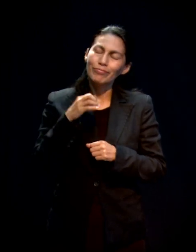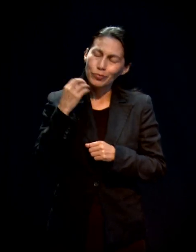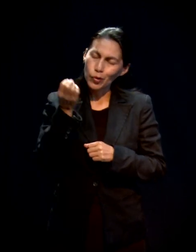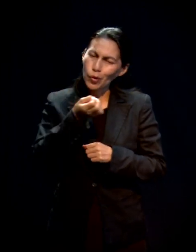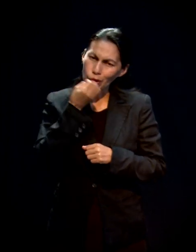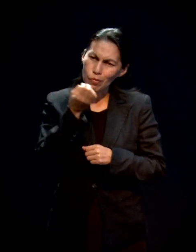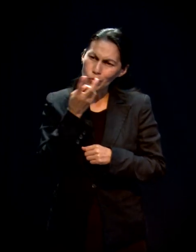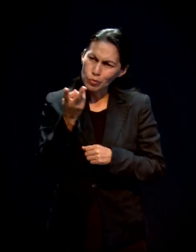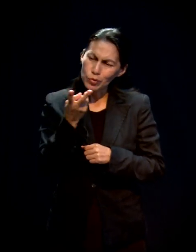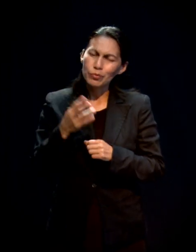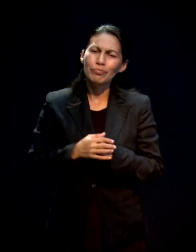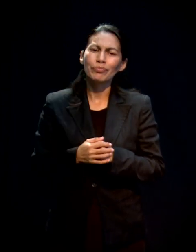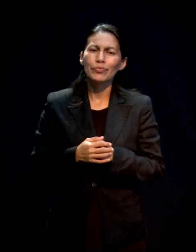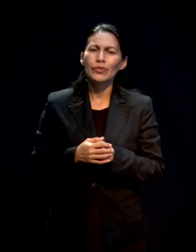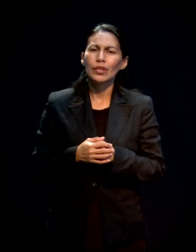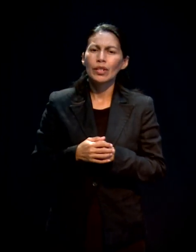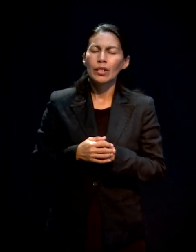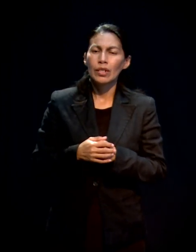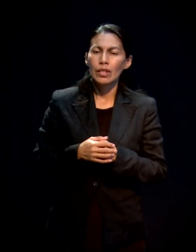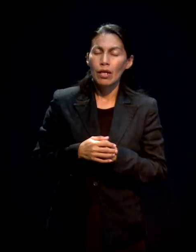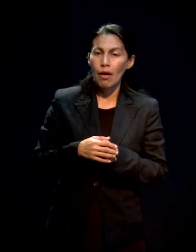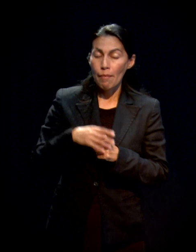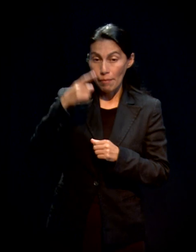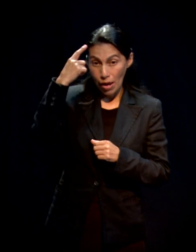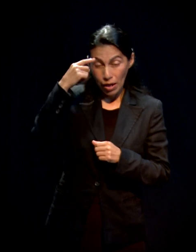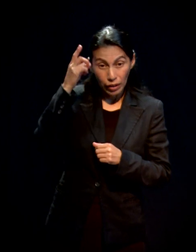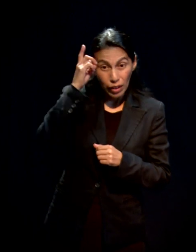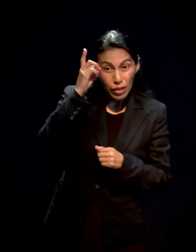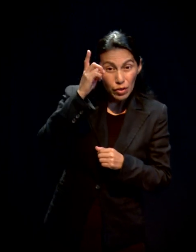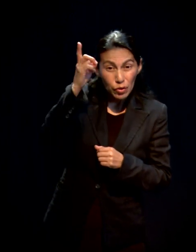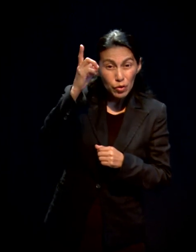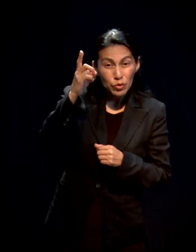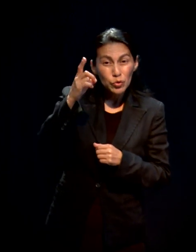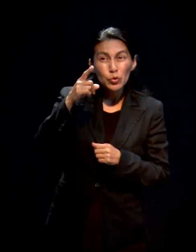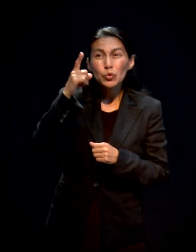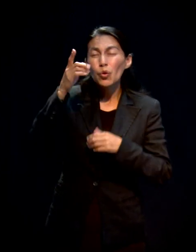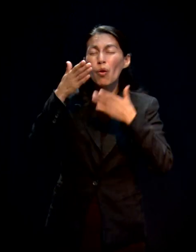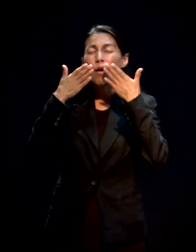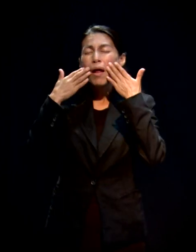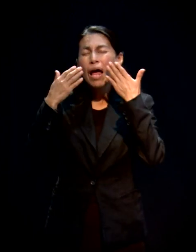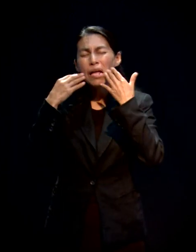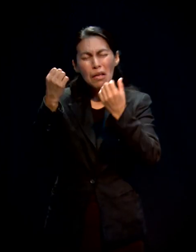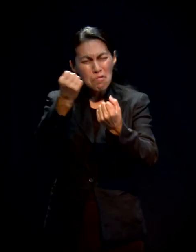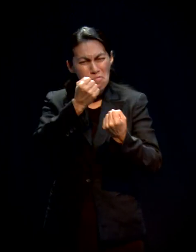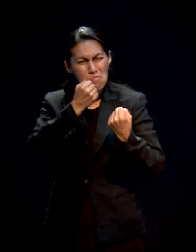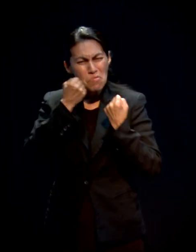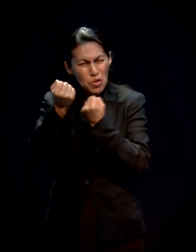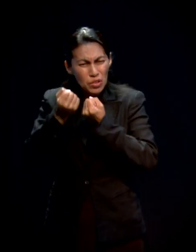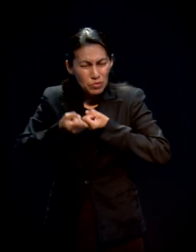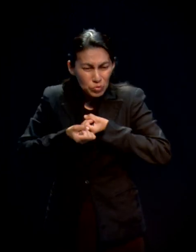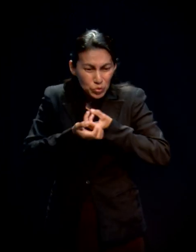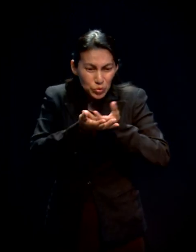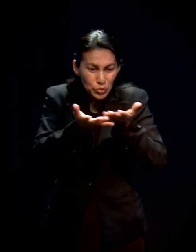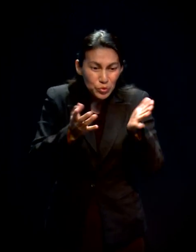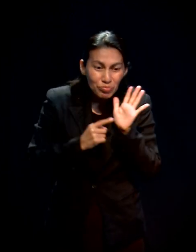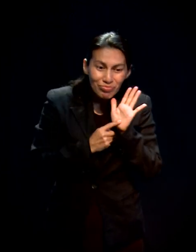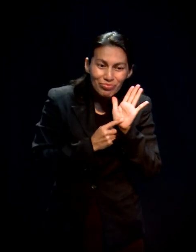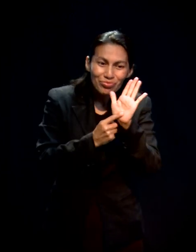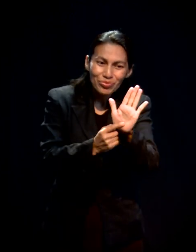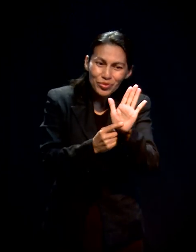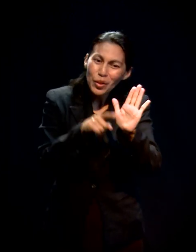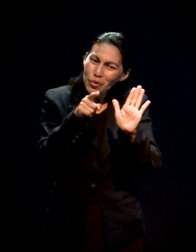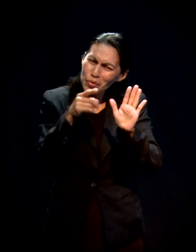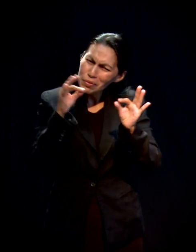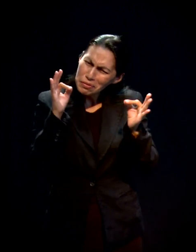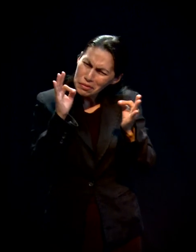disney alves de oliveira para que dios manifieste su gracia y su poder allí cerca de ti